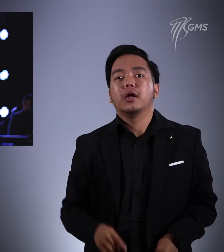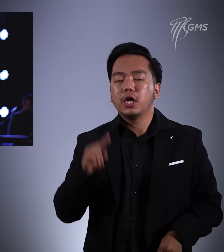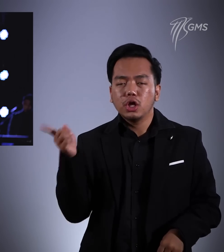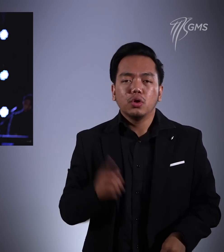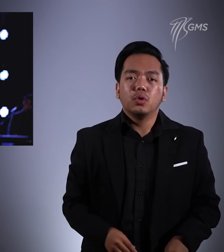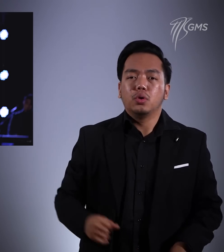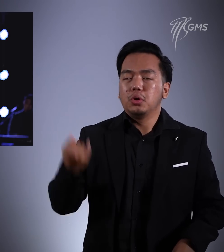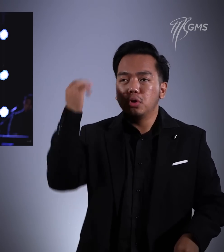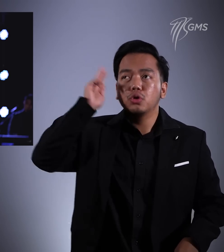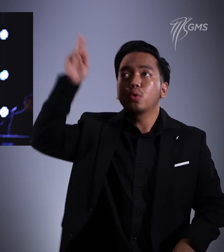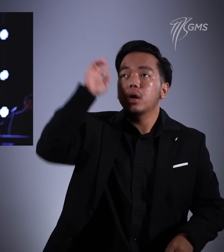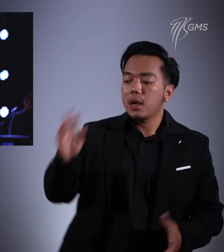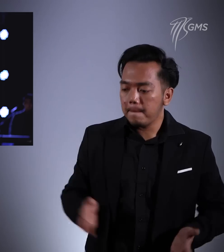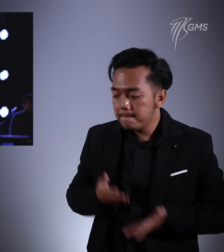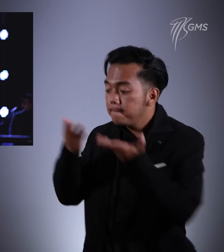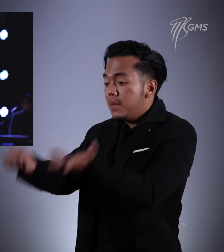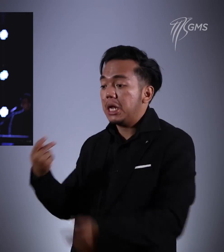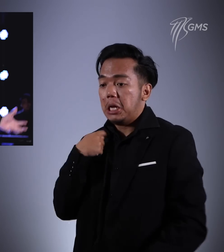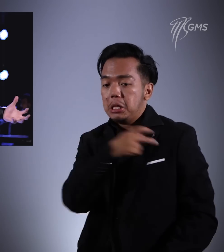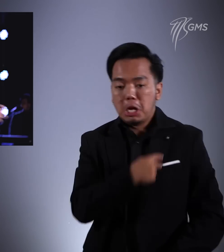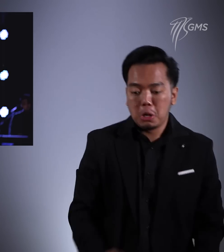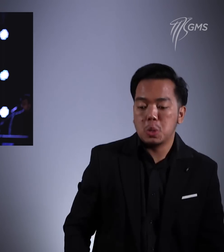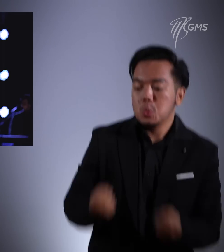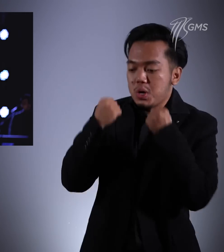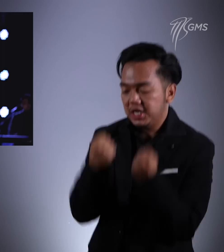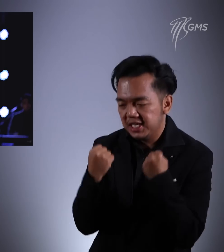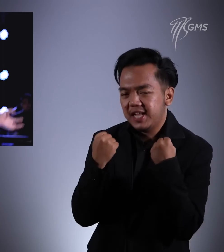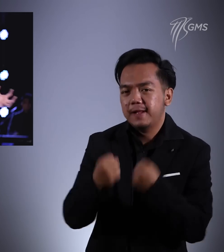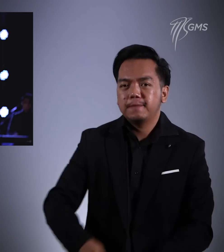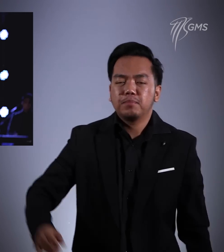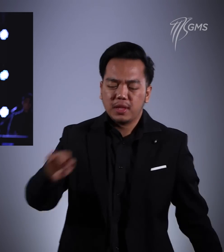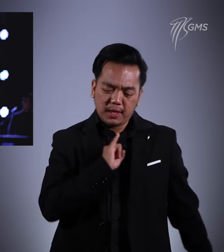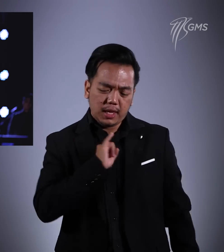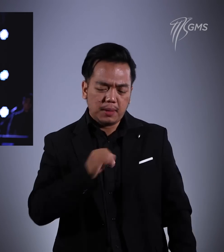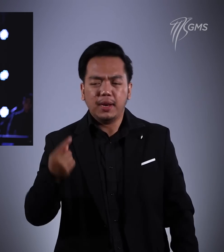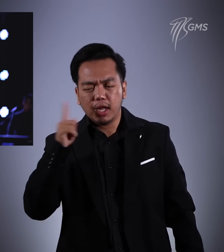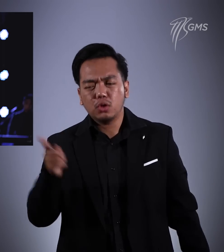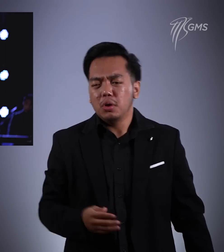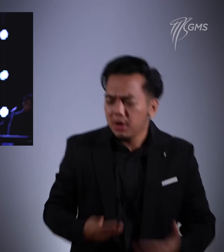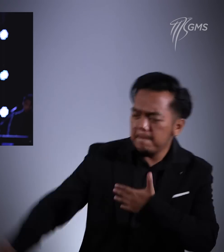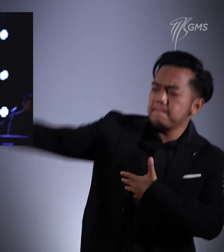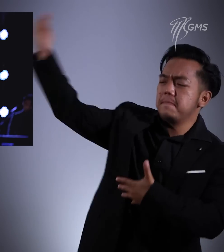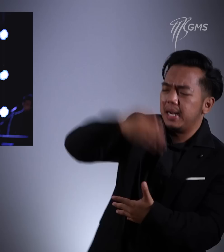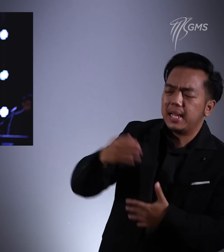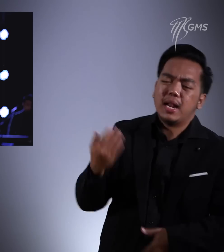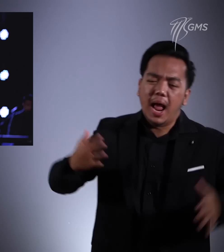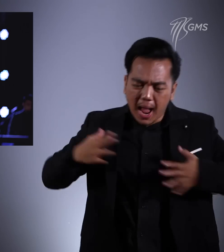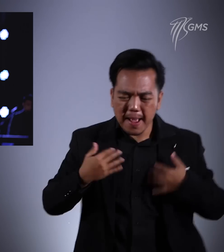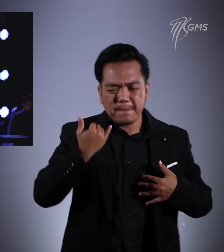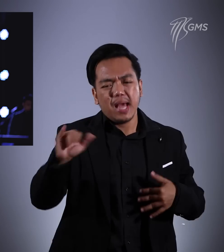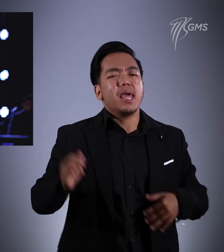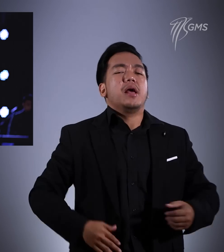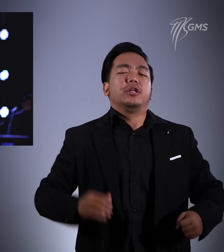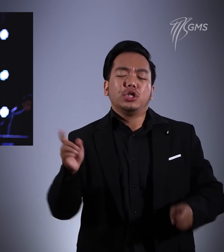kuasa. Iman itu beri kita kekuatan untuk bisa mengembalikan, untuk merestorasi, untuk memulihkan apa yang menjadi milik